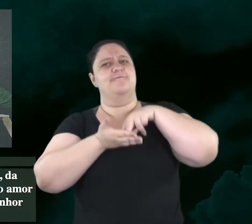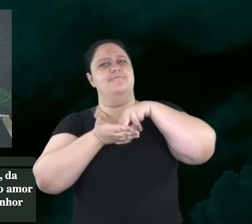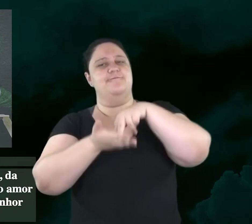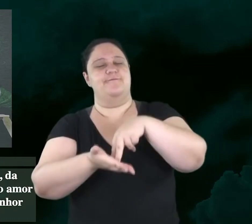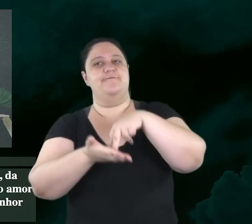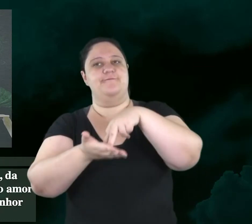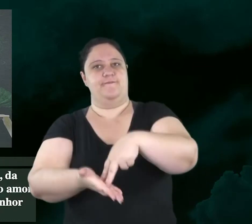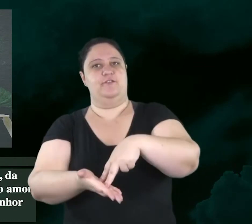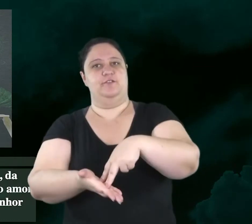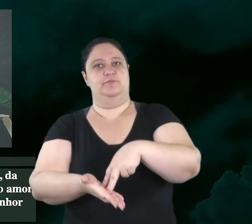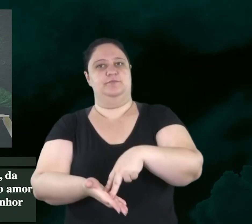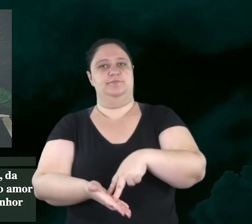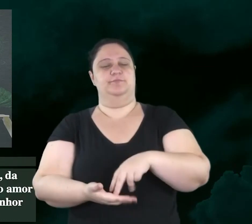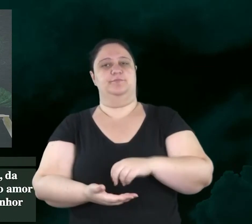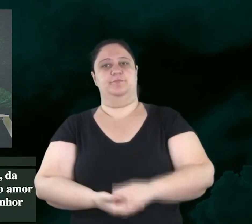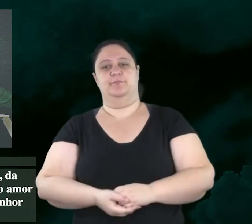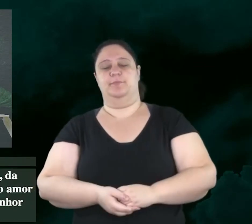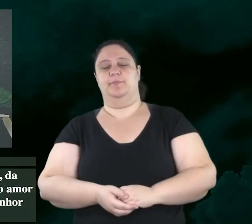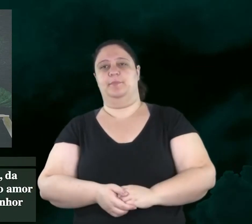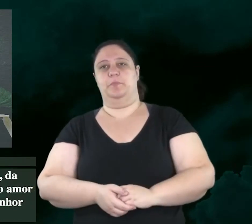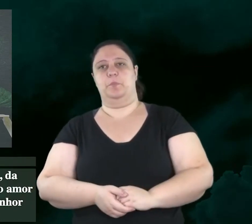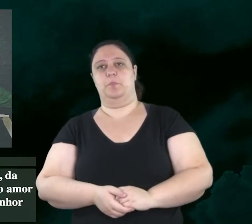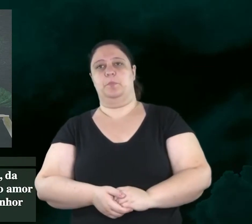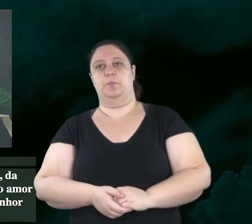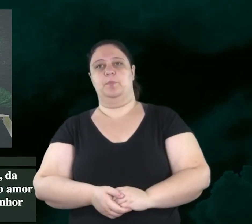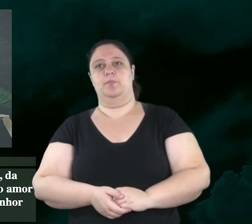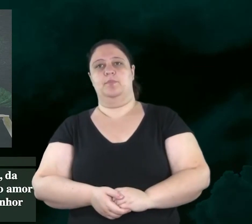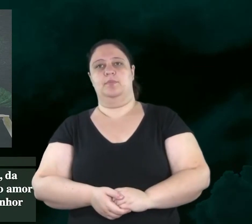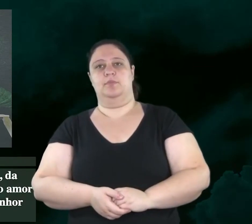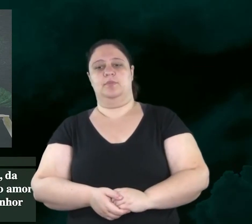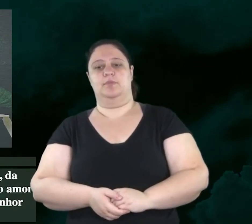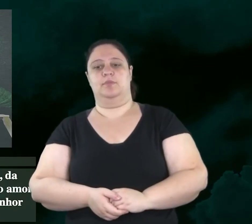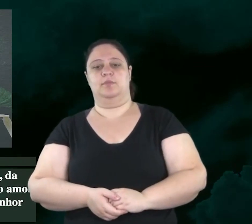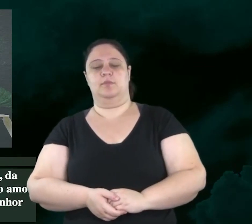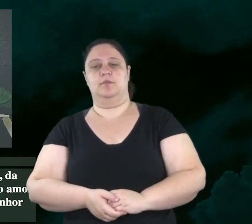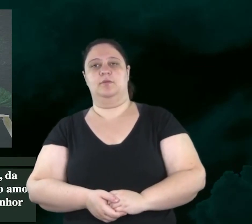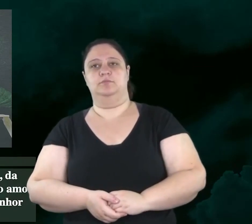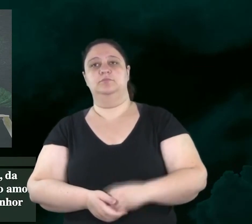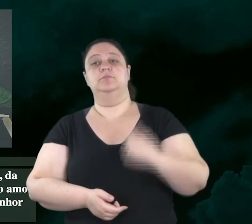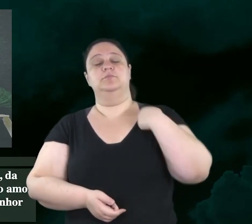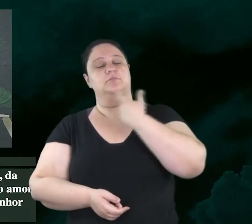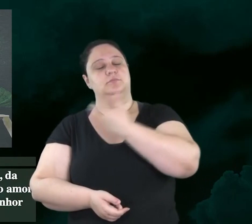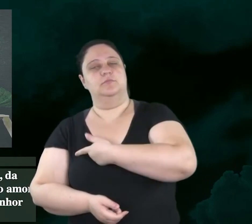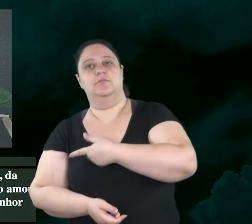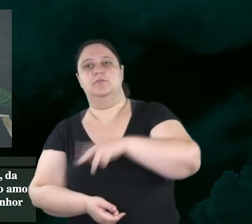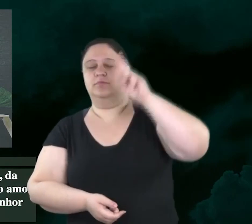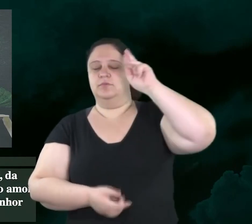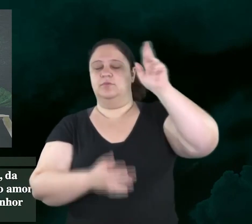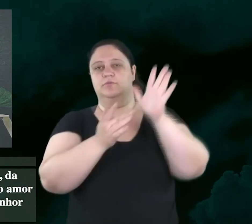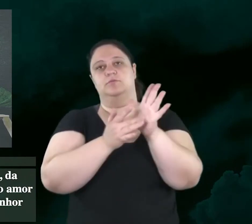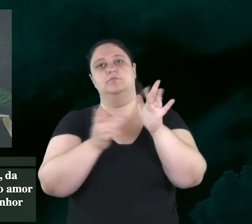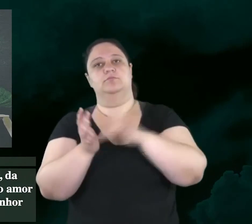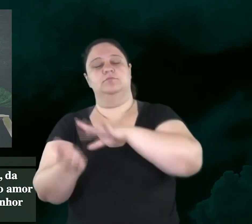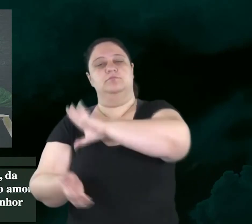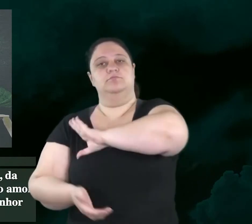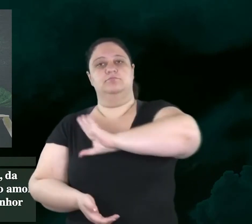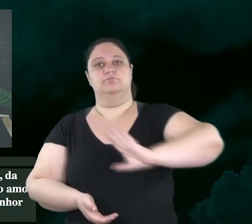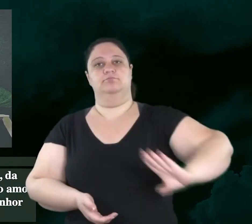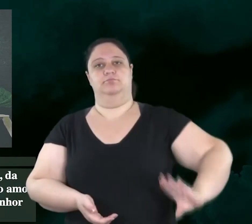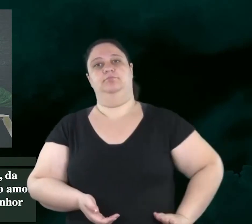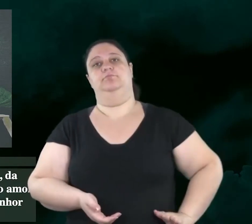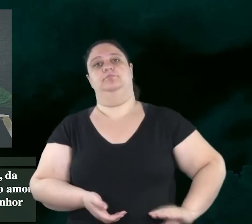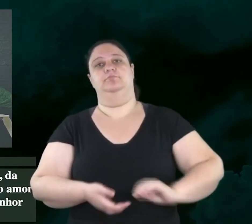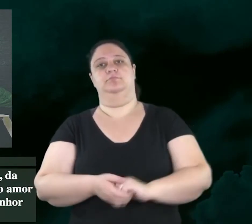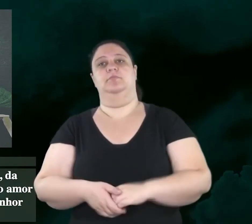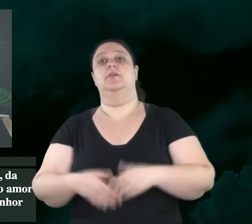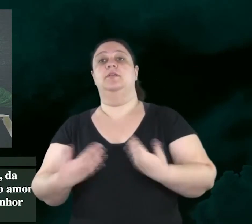a perseverança da vossa esperança em nosso Senhor Jesus Cristo. Então, a estrutura,